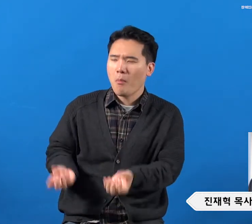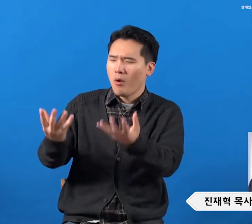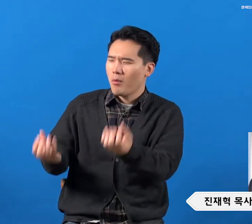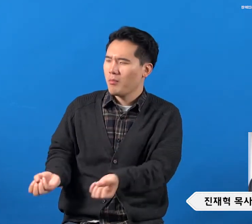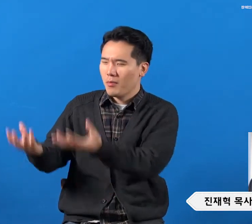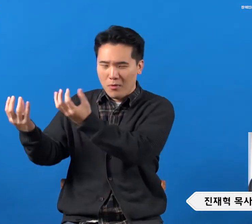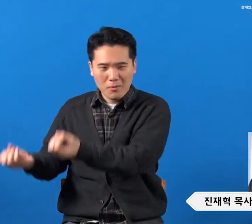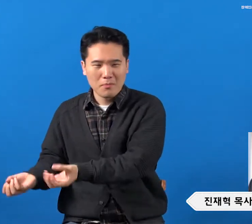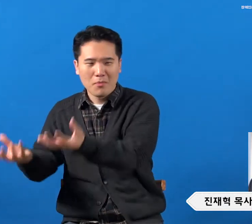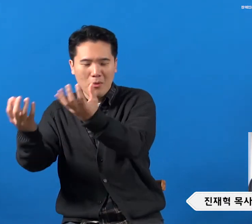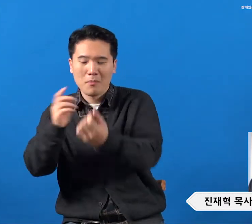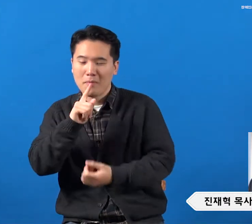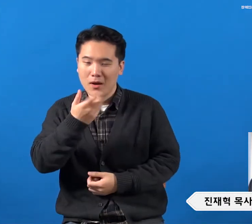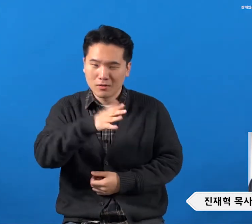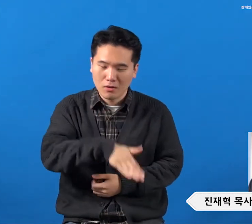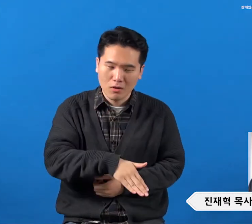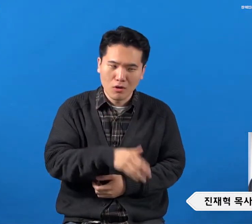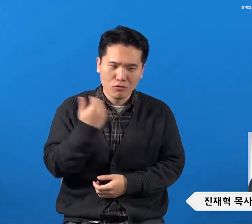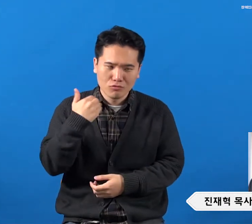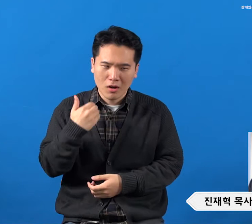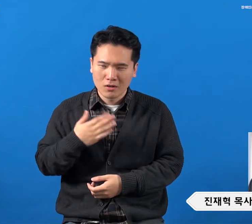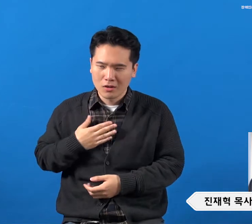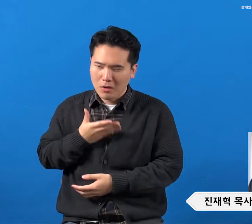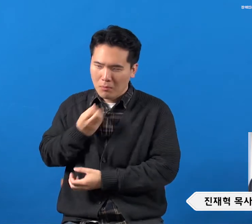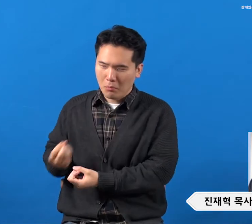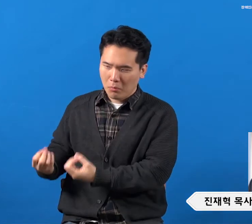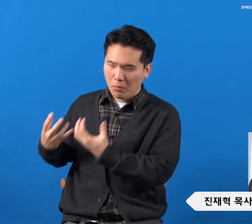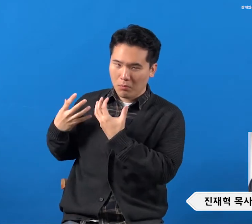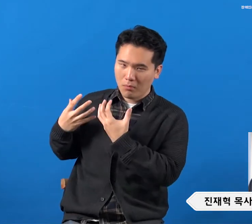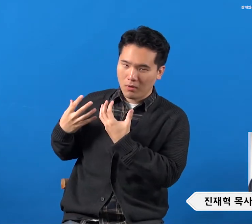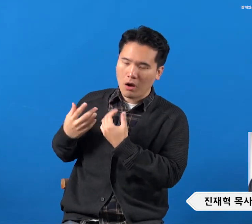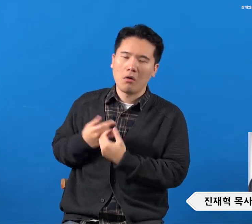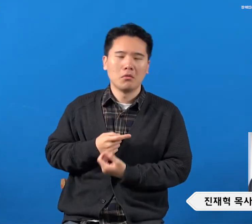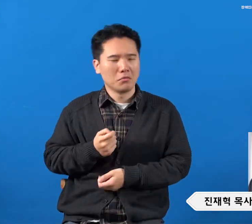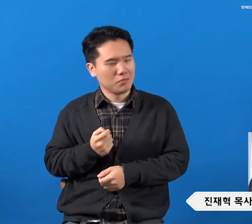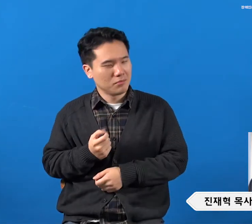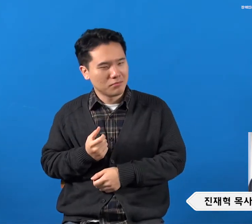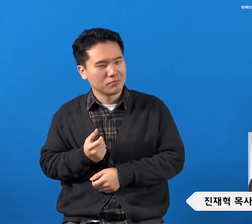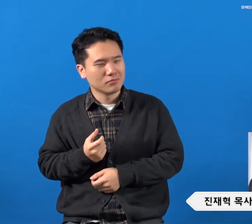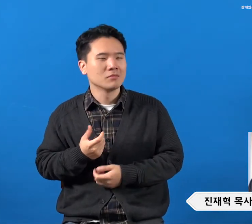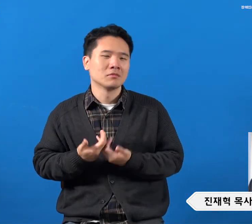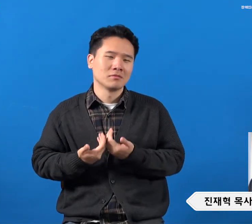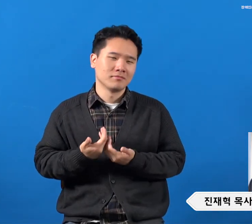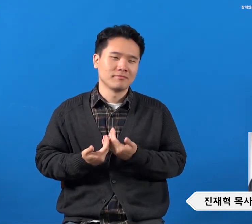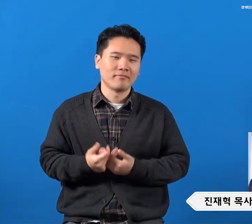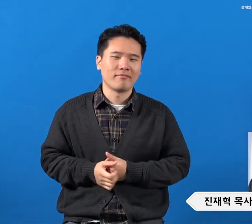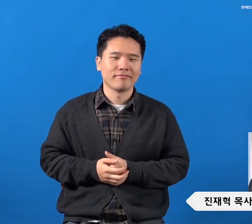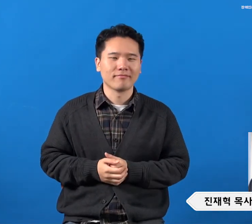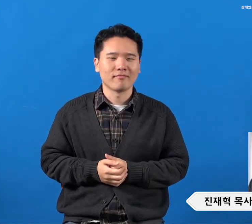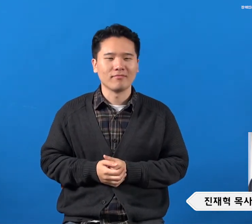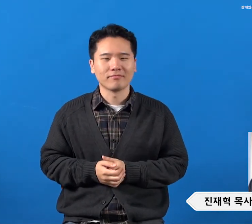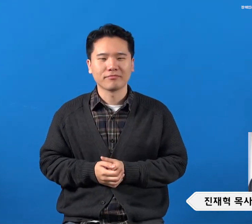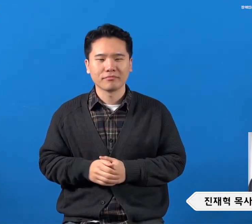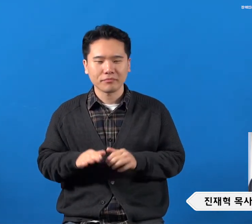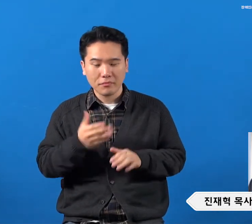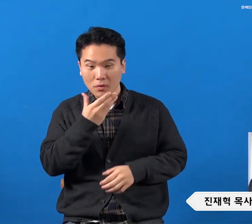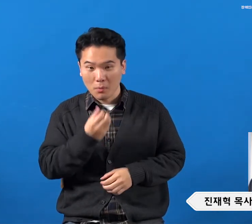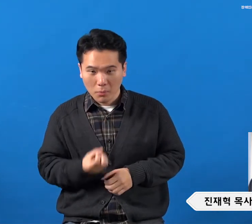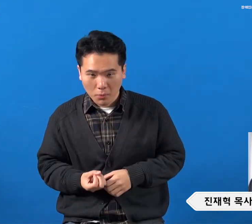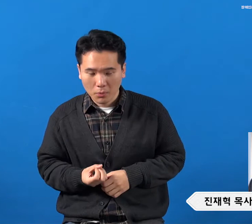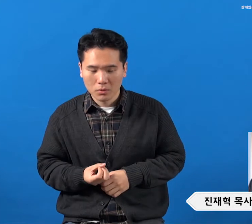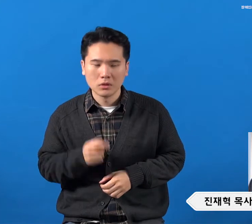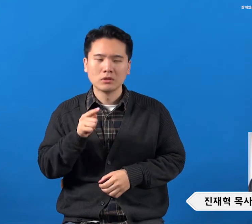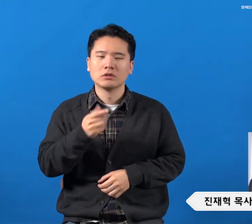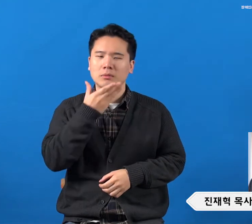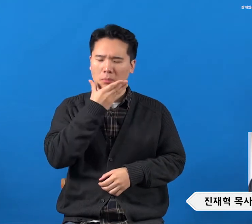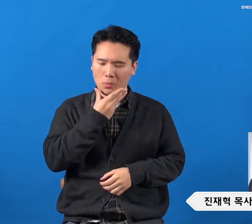얘기했는데 누가 저보고 복 받겠다고 이야기를 하니까 얼마나 생소했는지 모릅니다. 복, 축복, 우리는 그